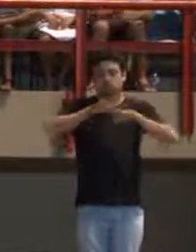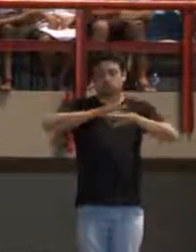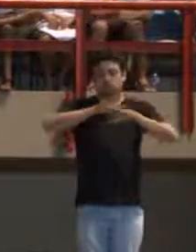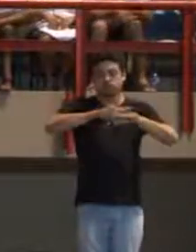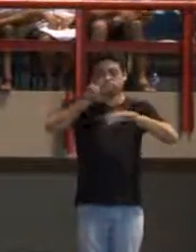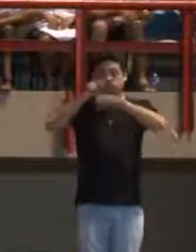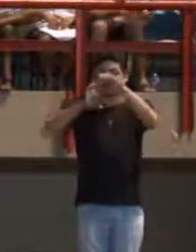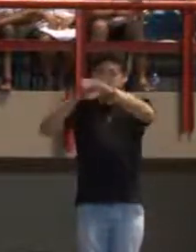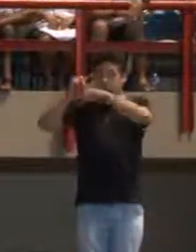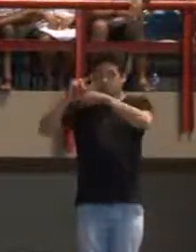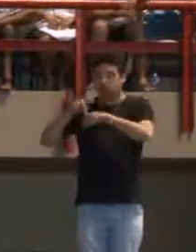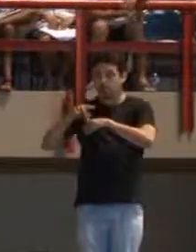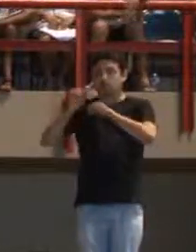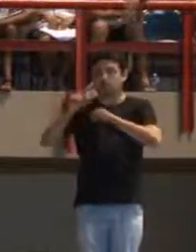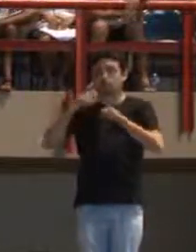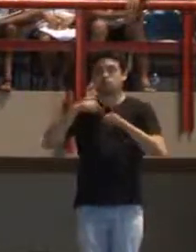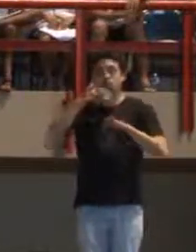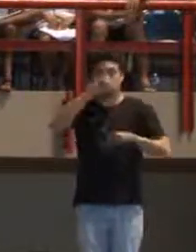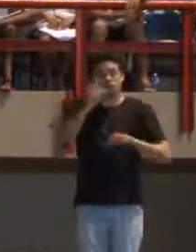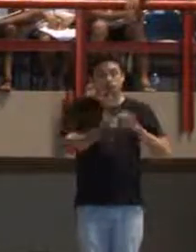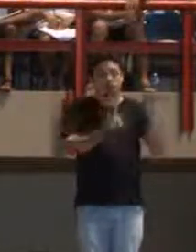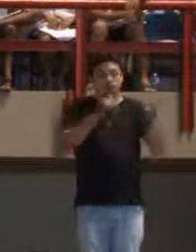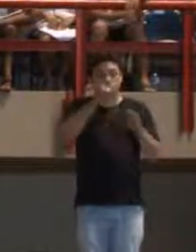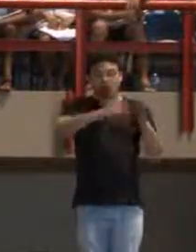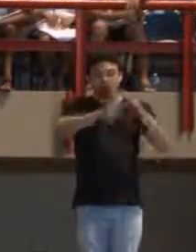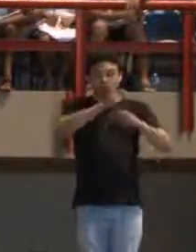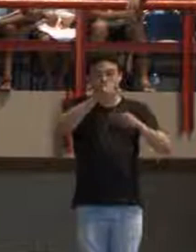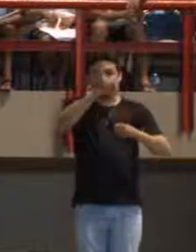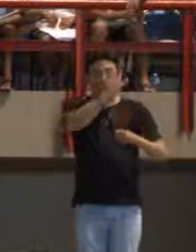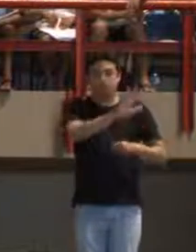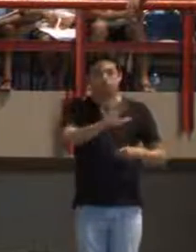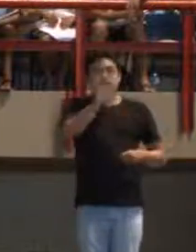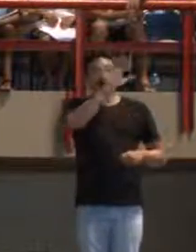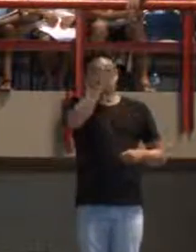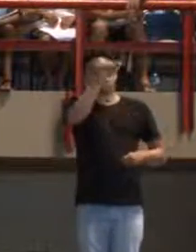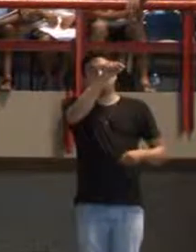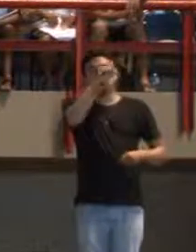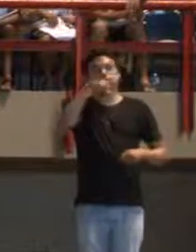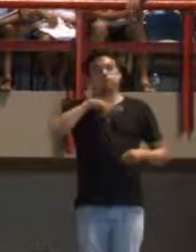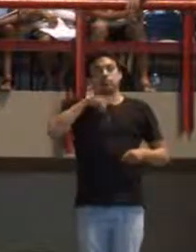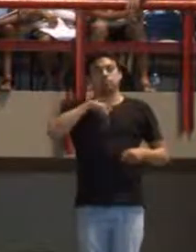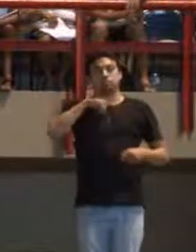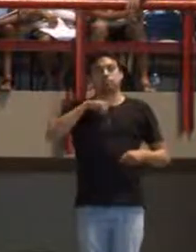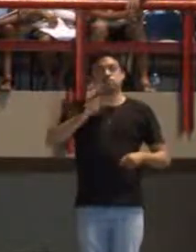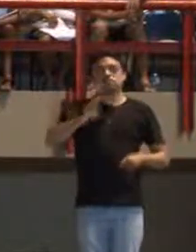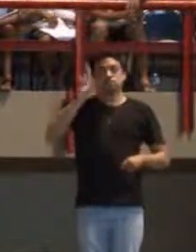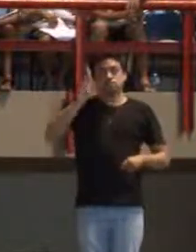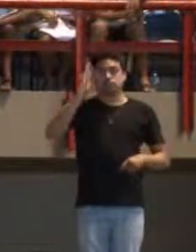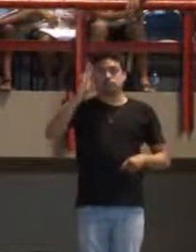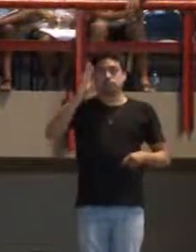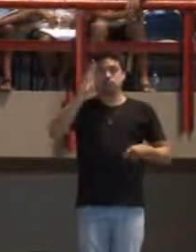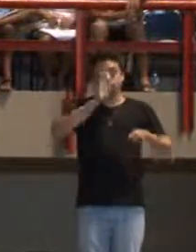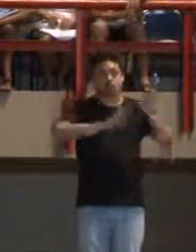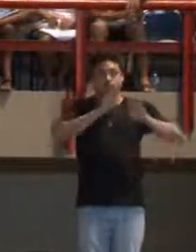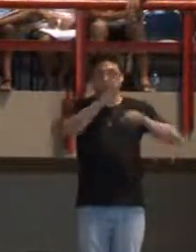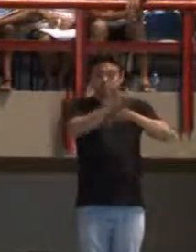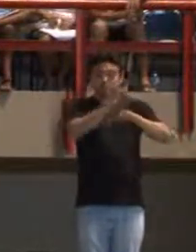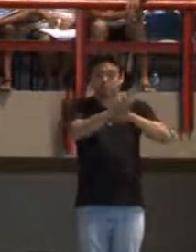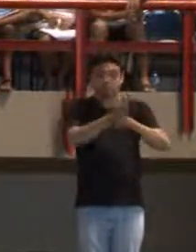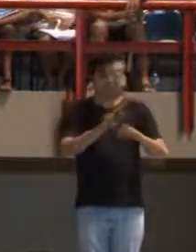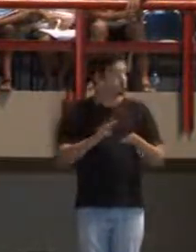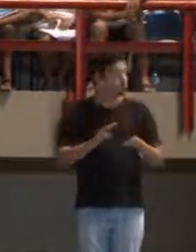esses países podem explorar economicamente aquela área do qual ele está responsável de